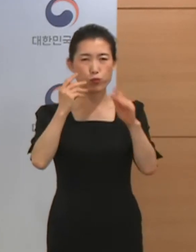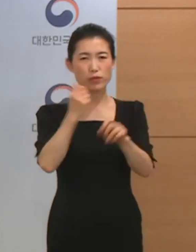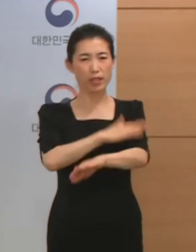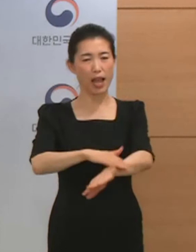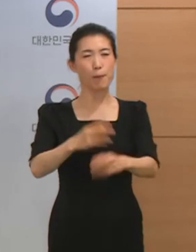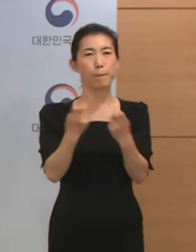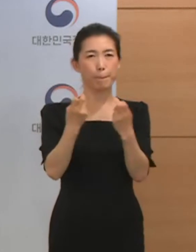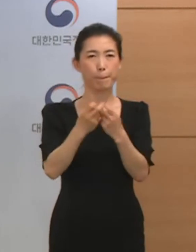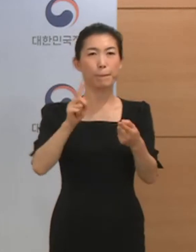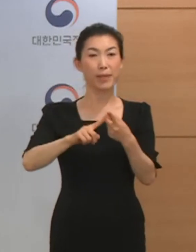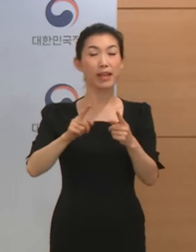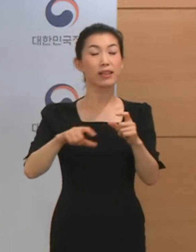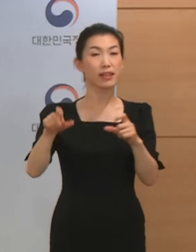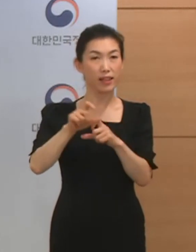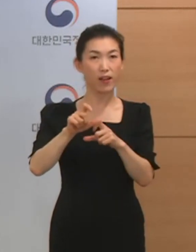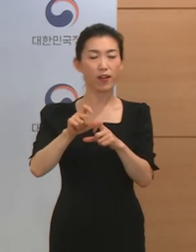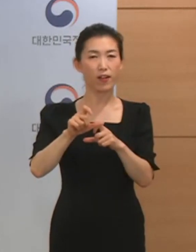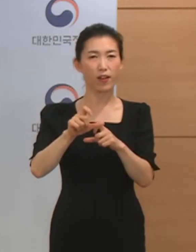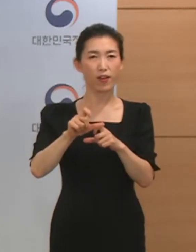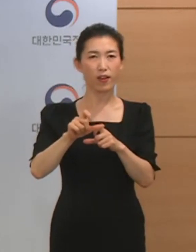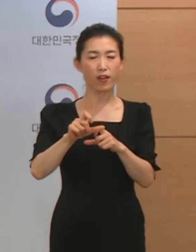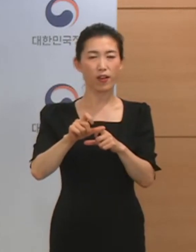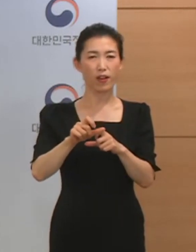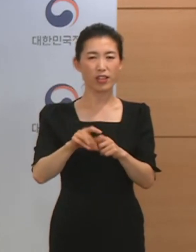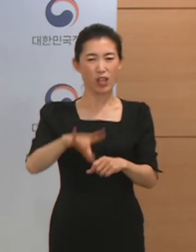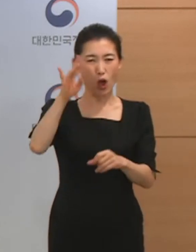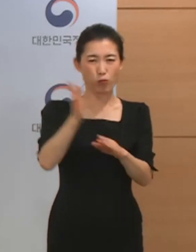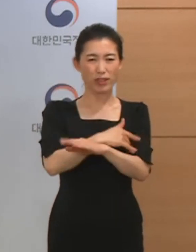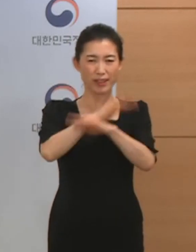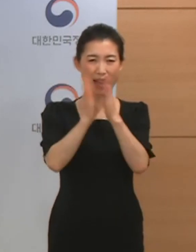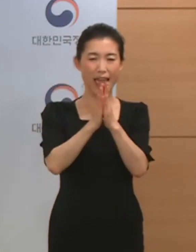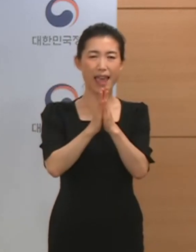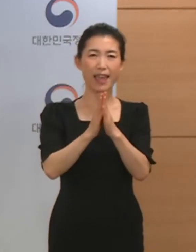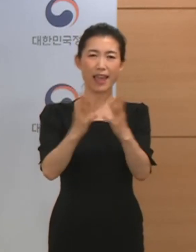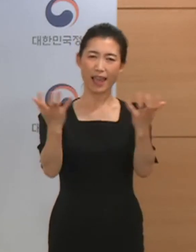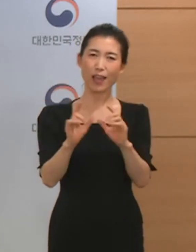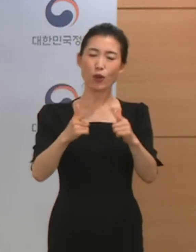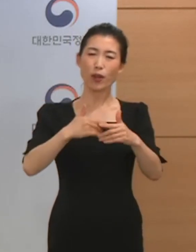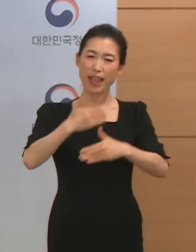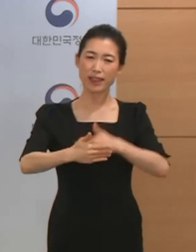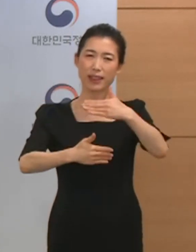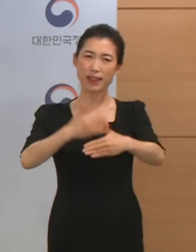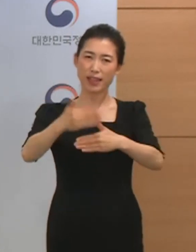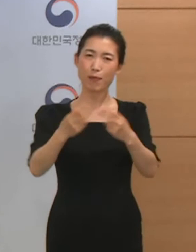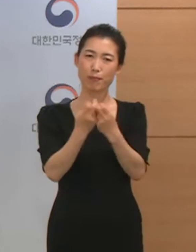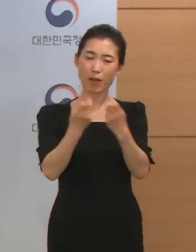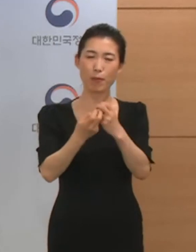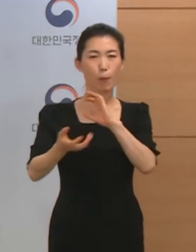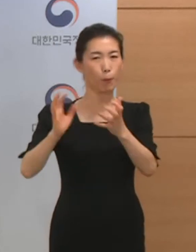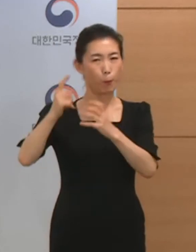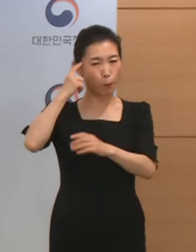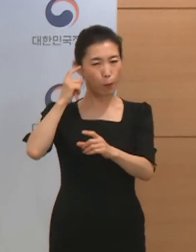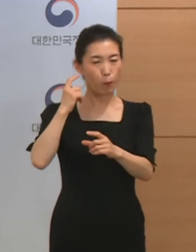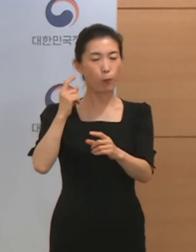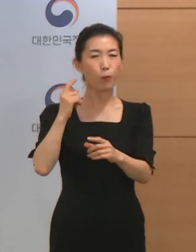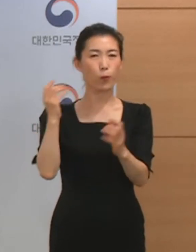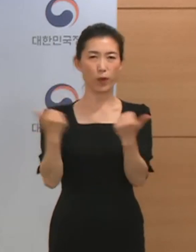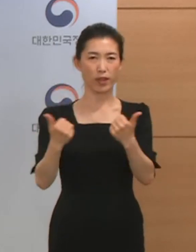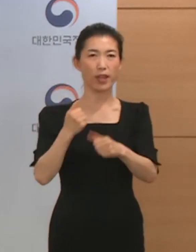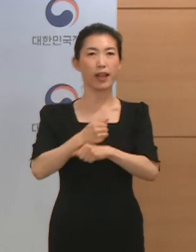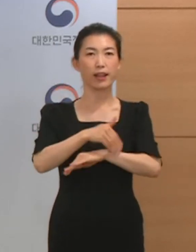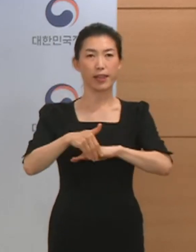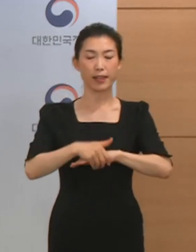그리고 그런 부분들을 좀 단계적으로 확대하는 쪽으로 계속 검토할 예정입니다. 네, 세